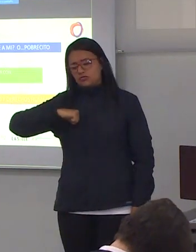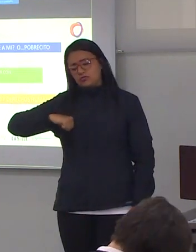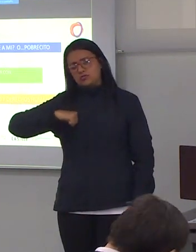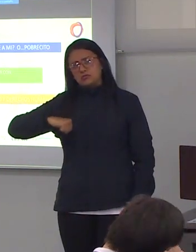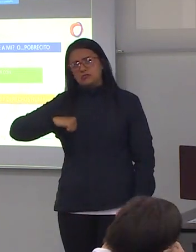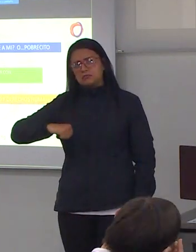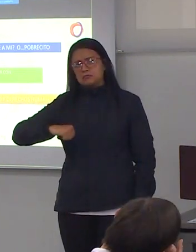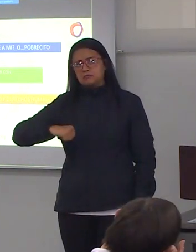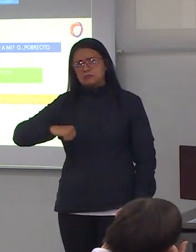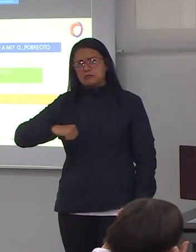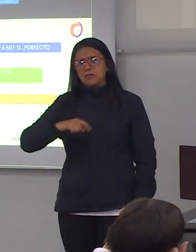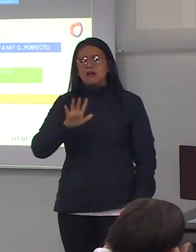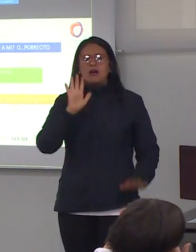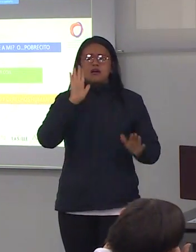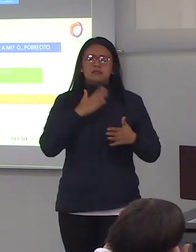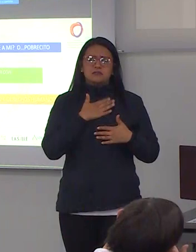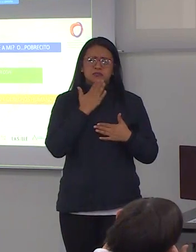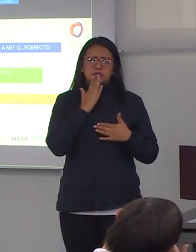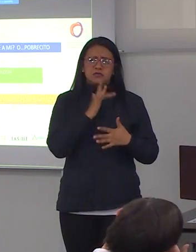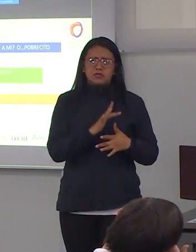pero estamos diciendo ay pobrecito